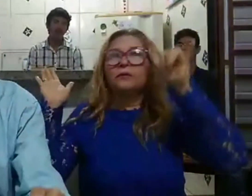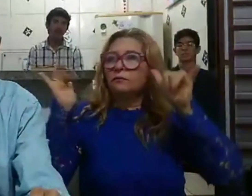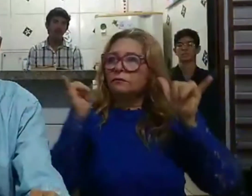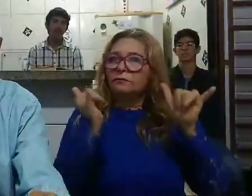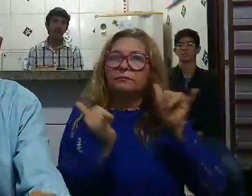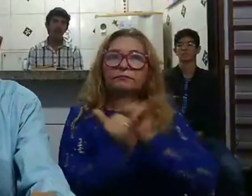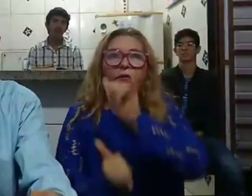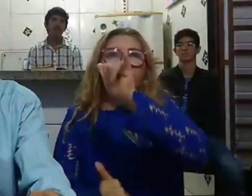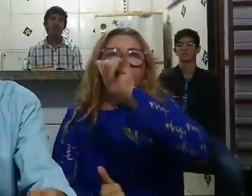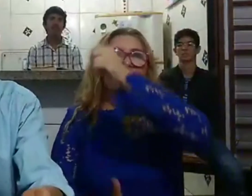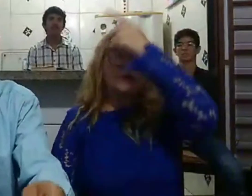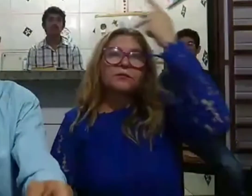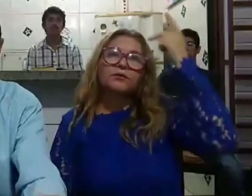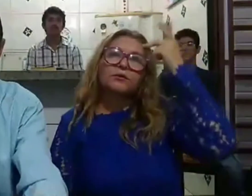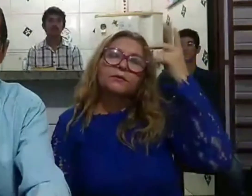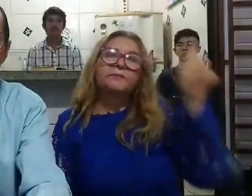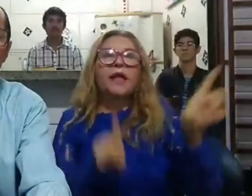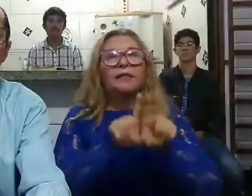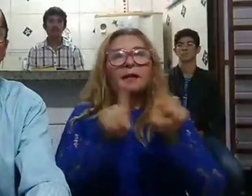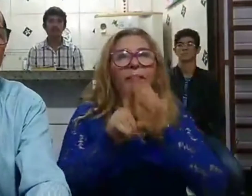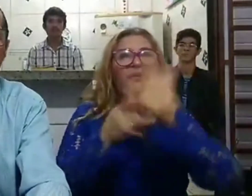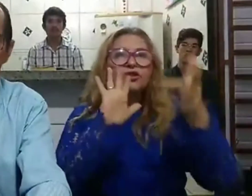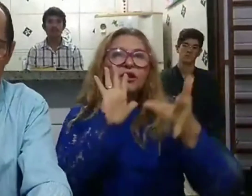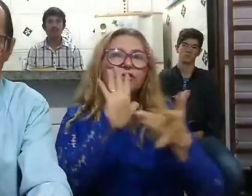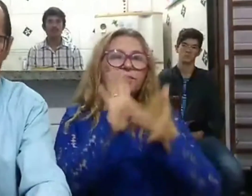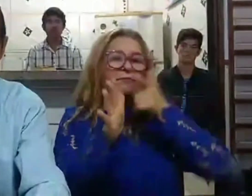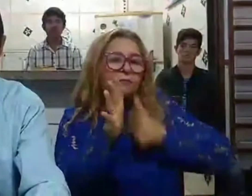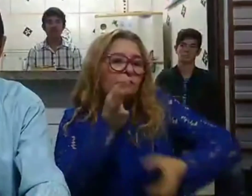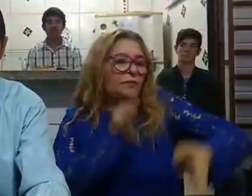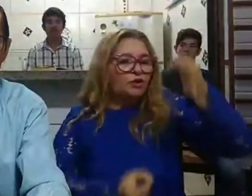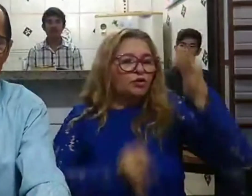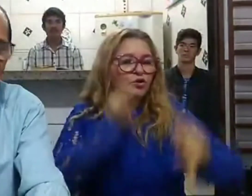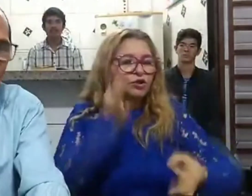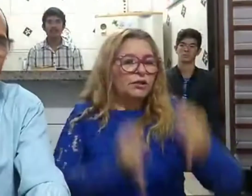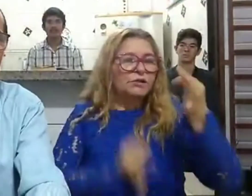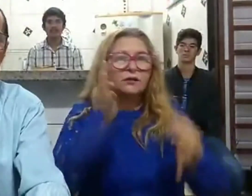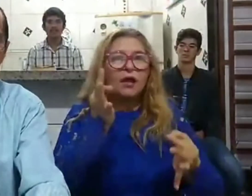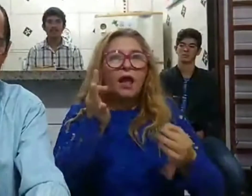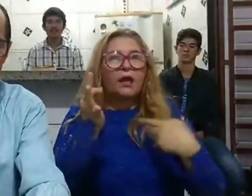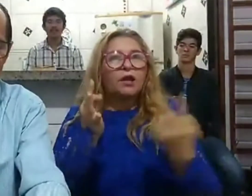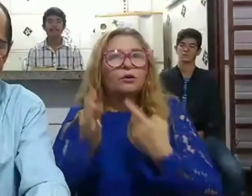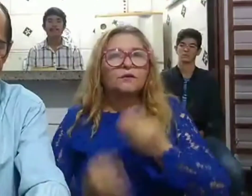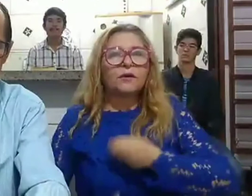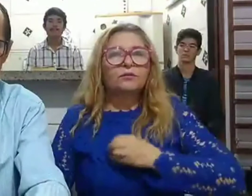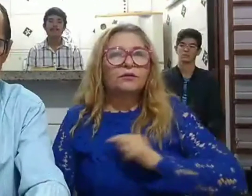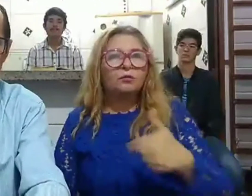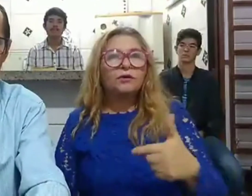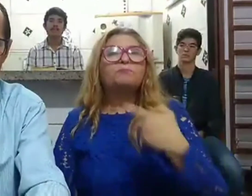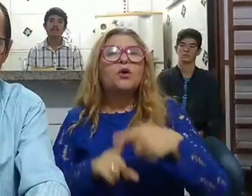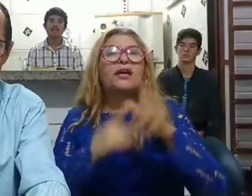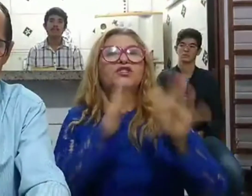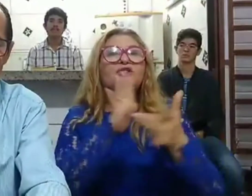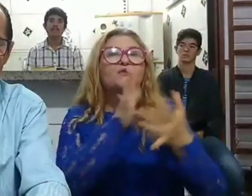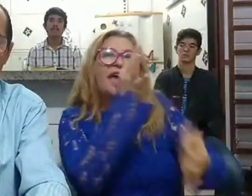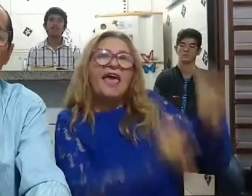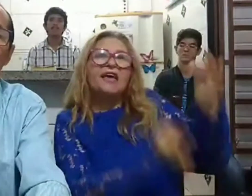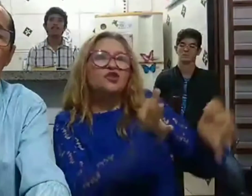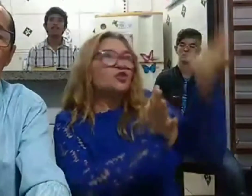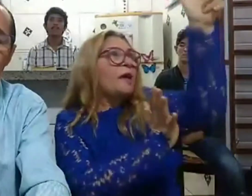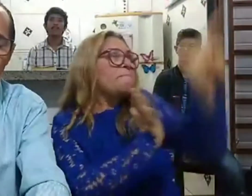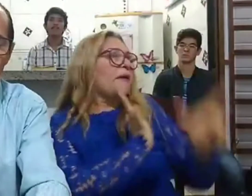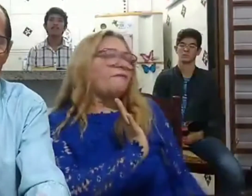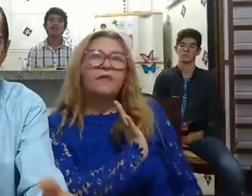pecado. Também Jesus ganhou a justiça que o pecador não tem, pela sua vida perfeita. Esta justiça ganha